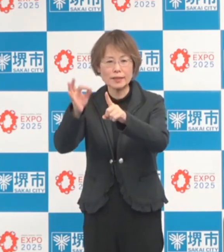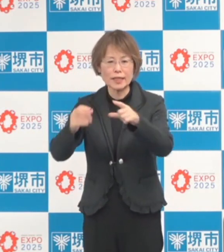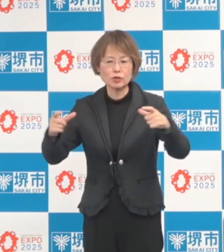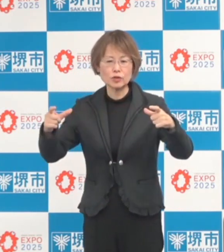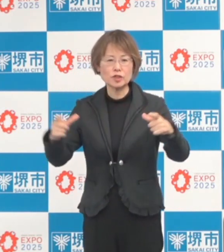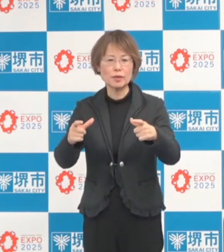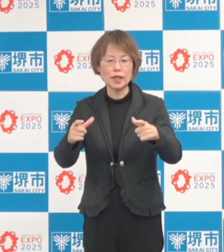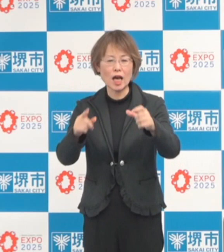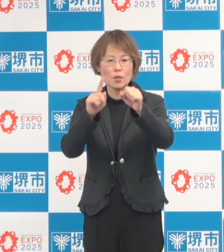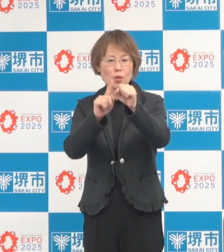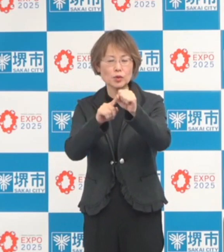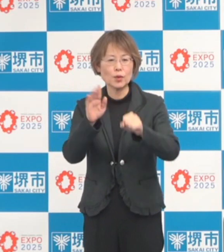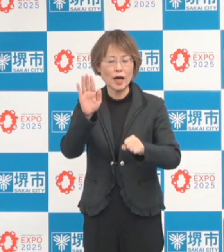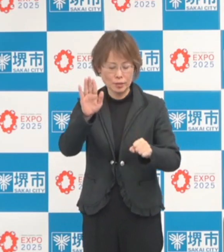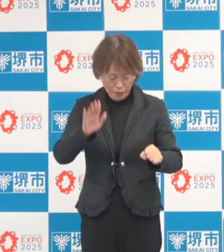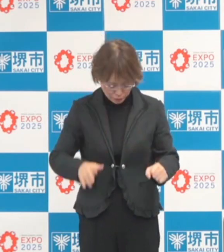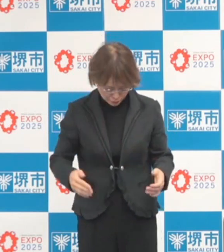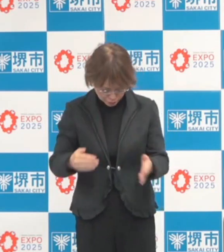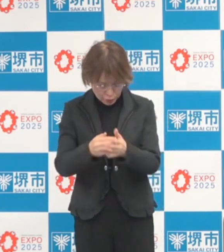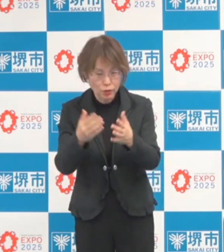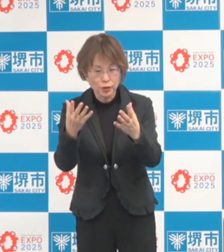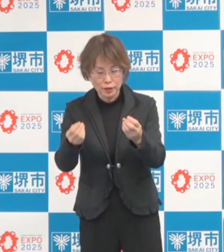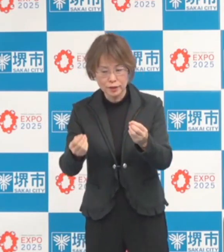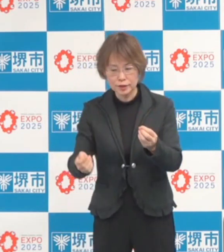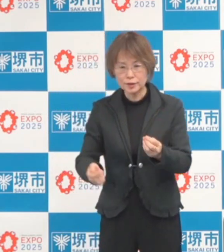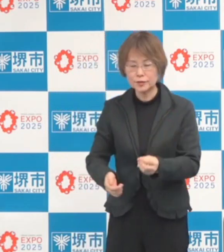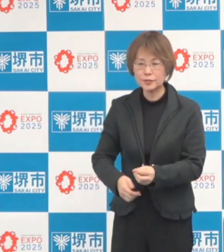ような目標となっております。以上です。